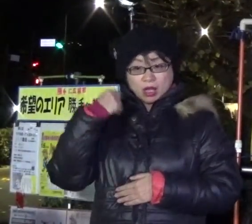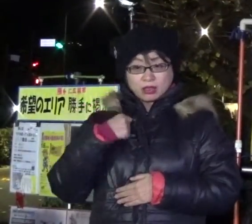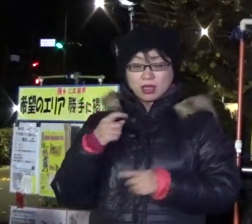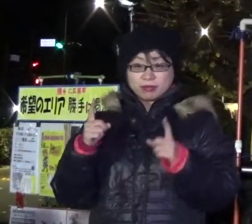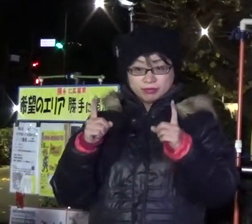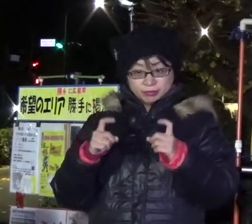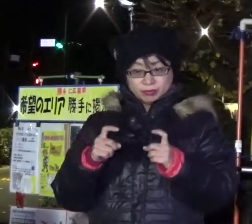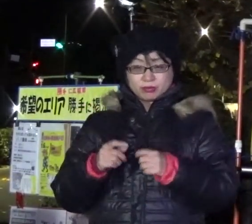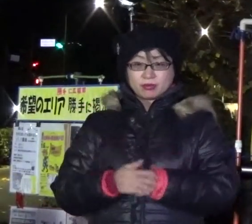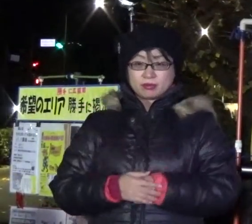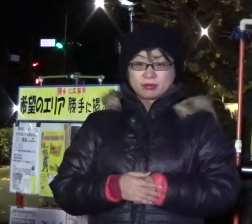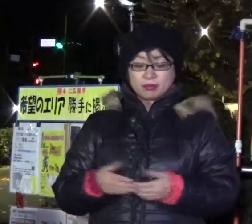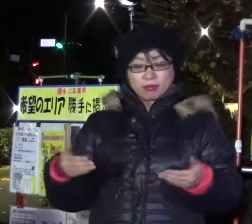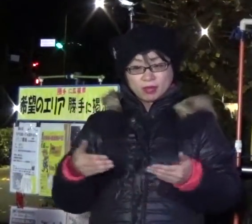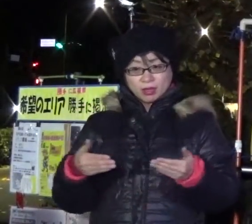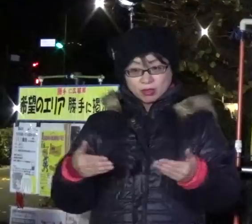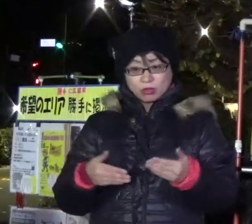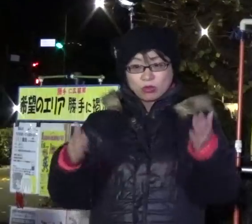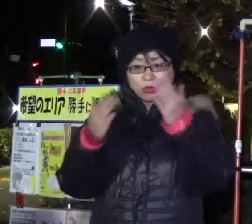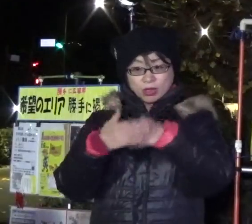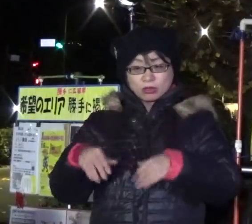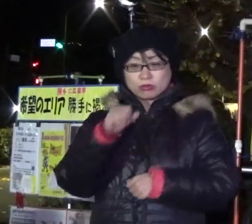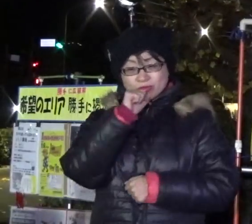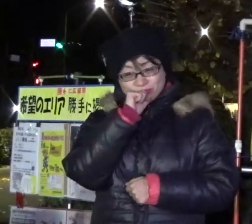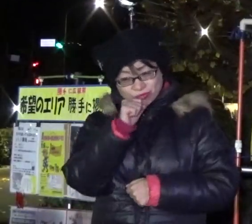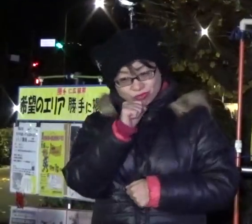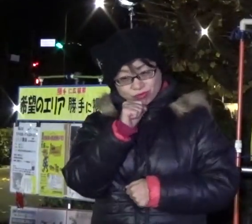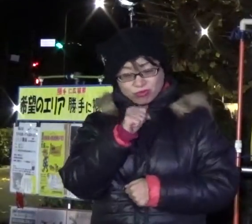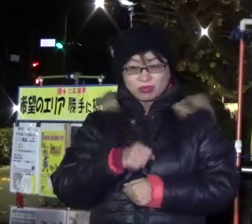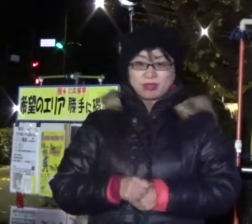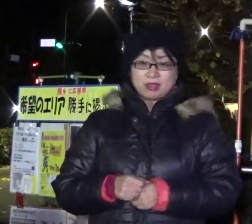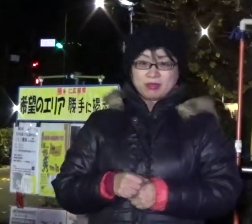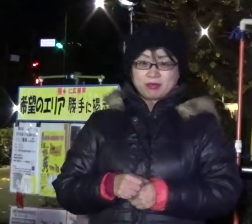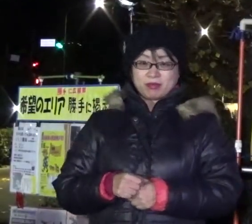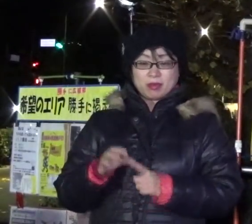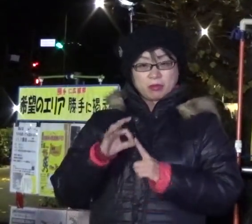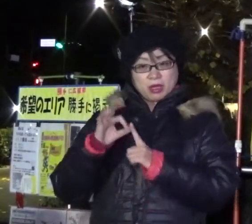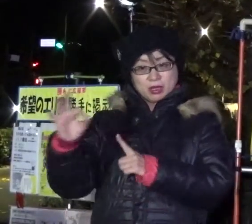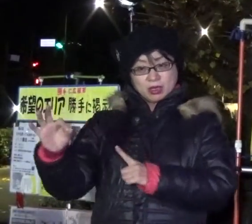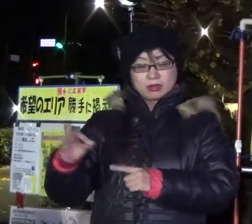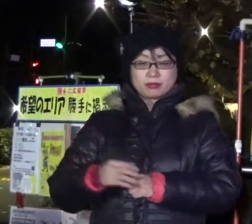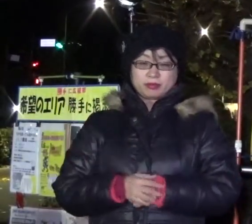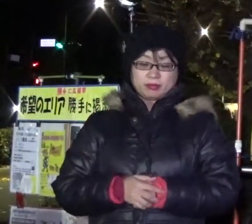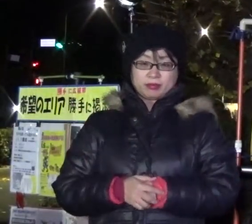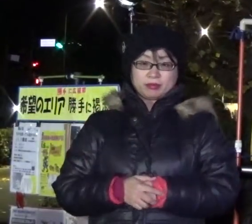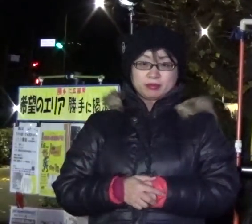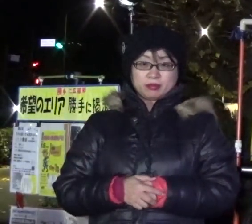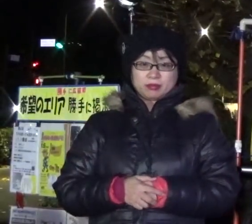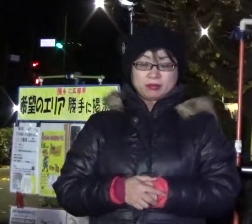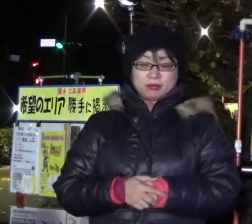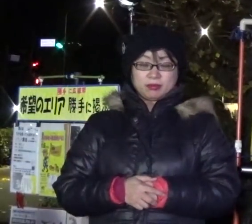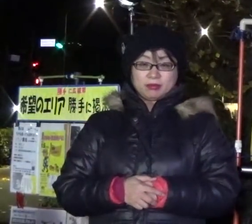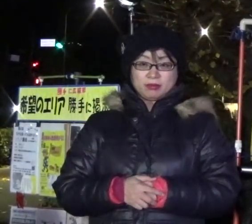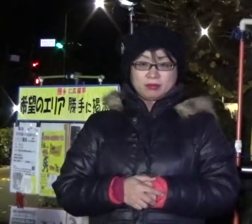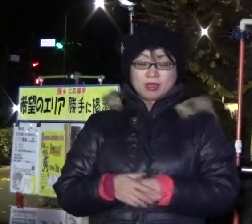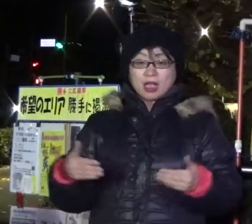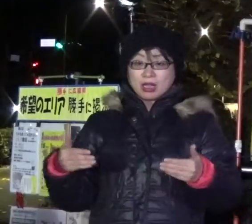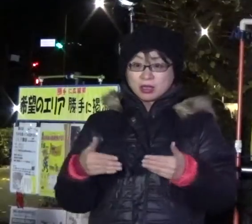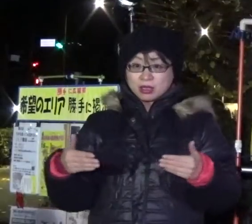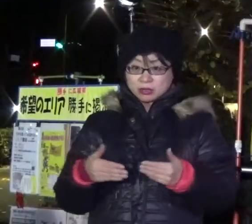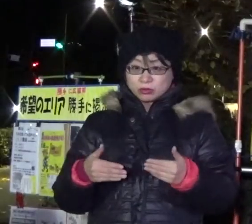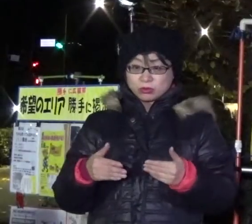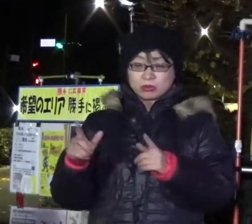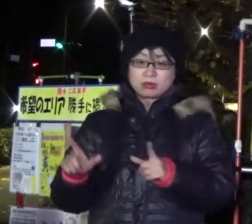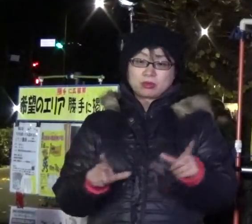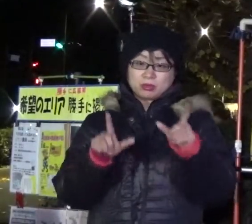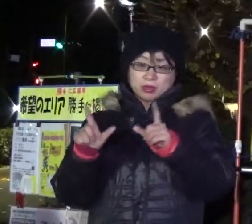しながら、働けるようになってよかったですねって言っていつも言うんですけど、やっぱりね、そういうふうに働ける世の中